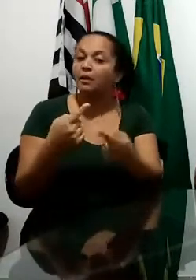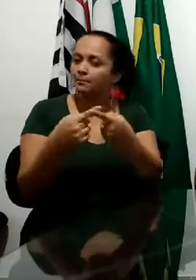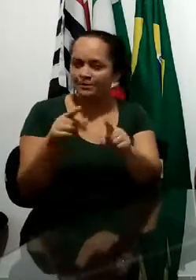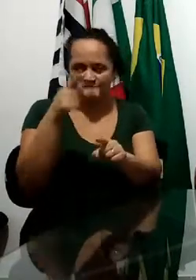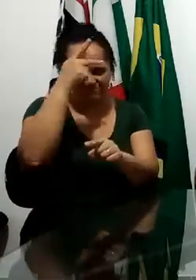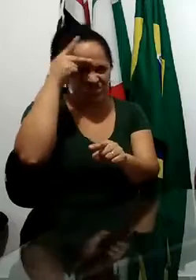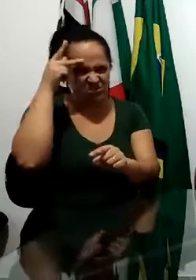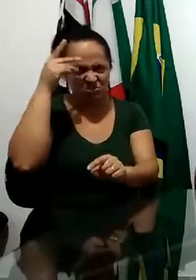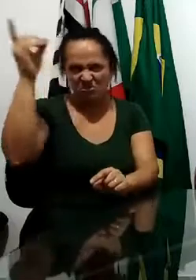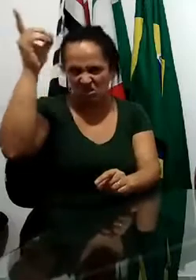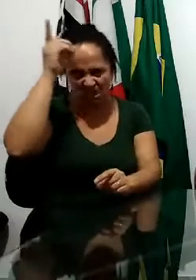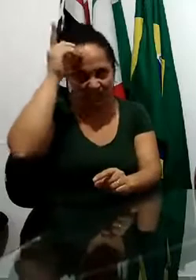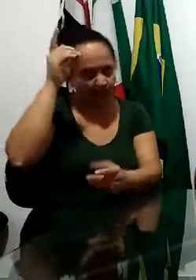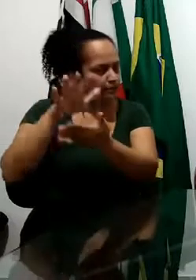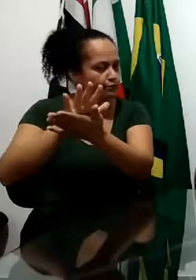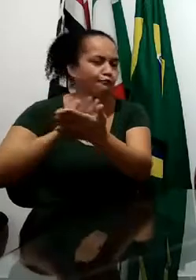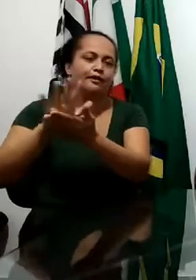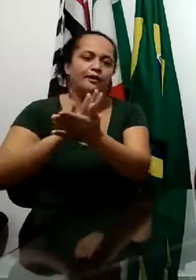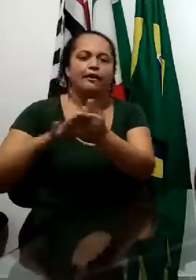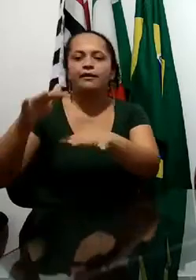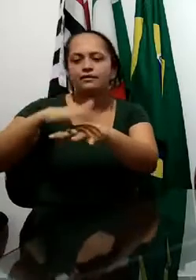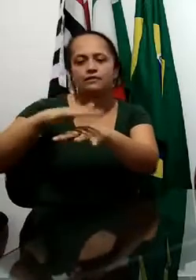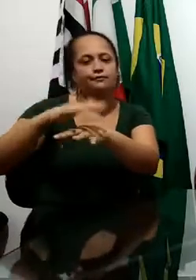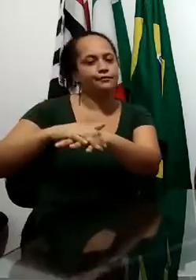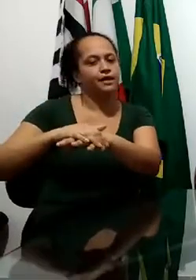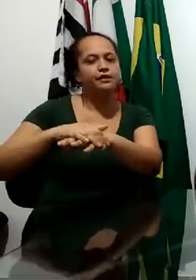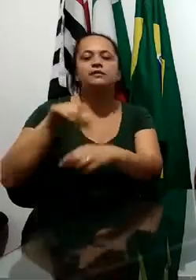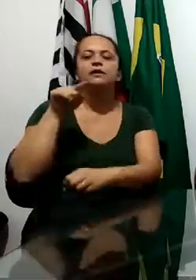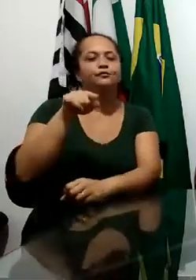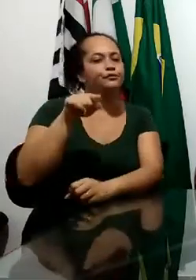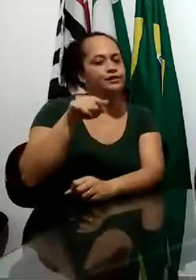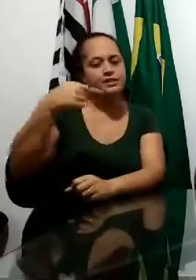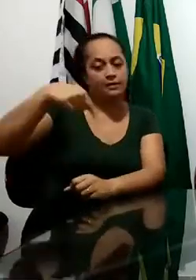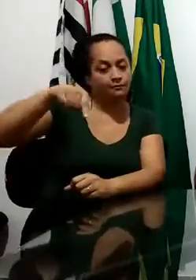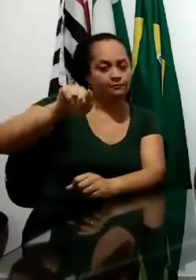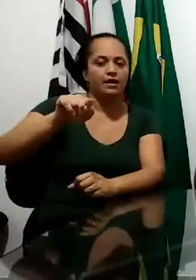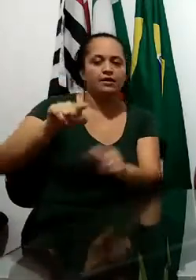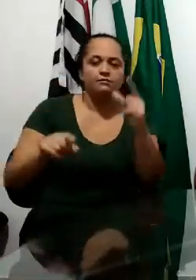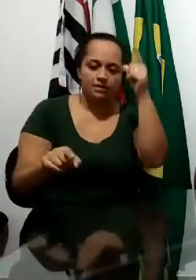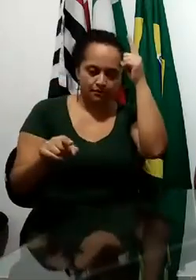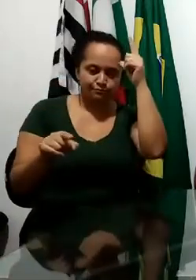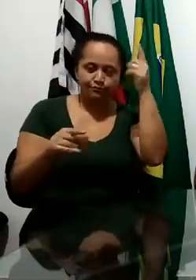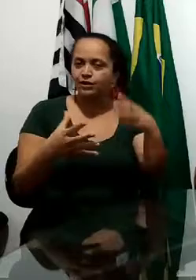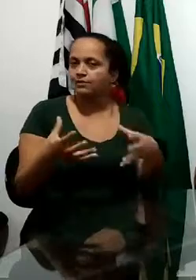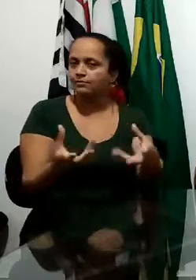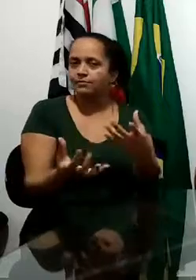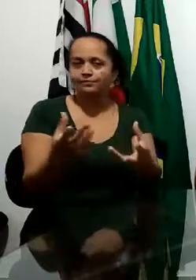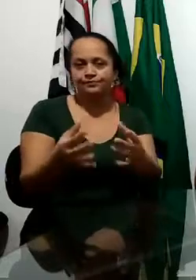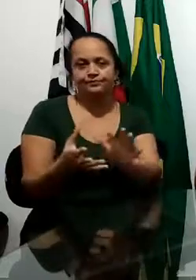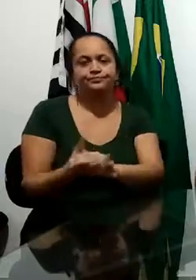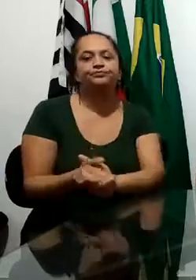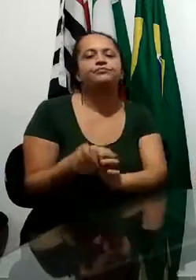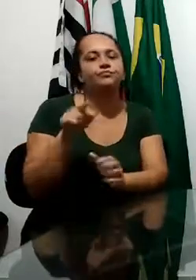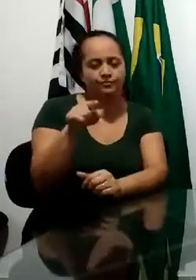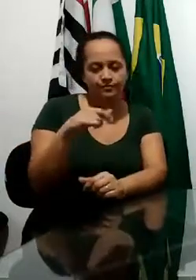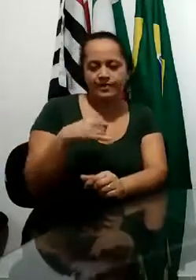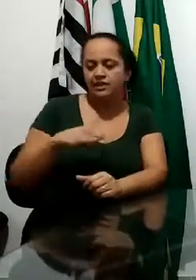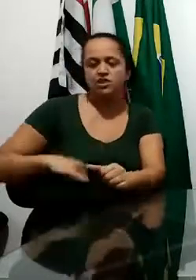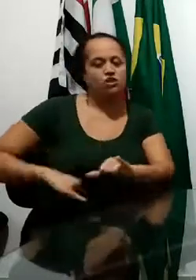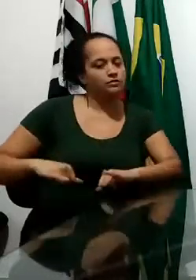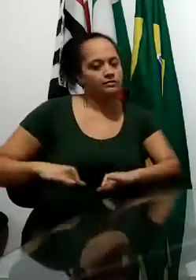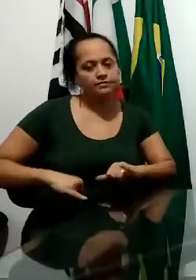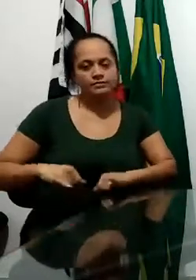e ao servo inútil lançai-o para fora nas trevas, e ali haverá choro e ranger de